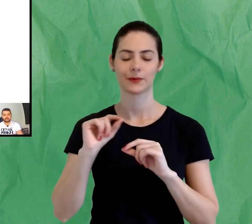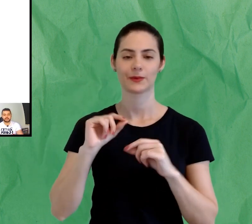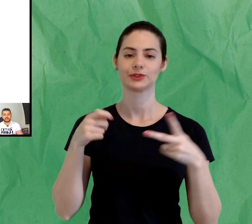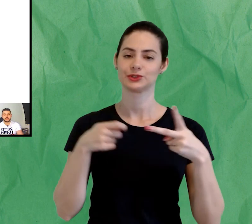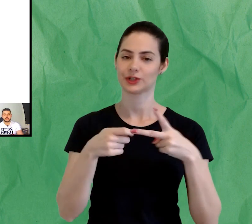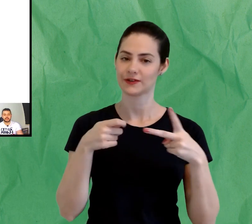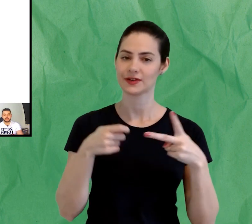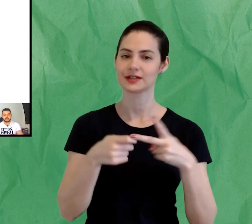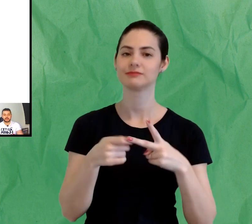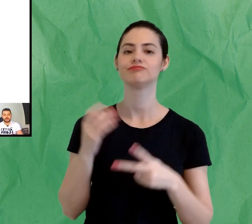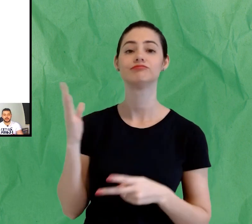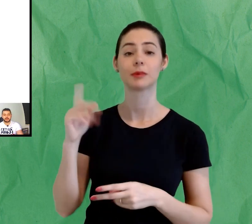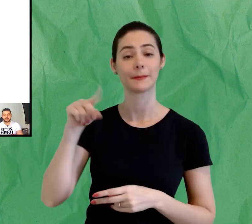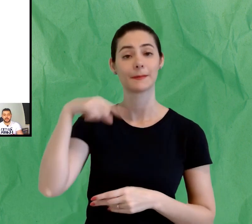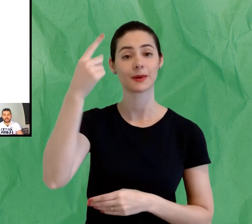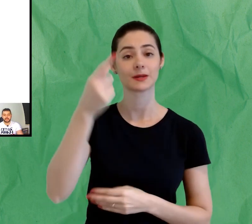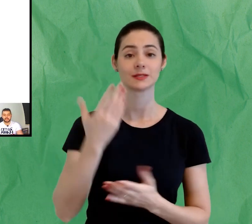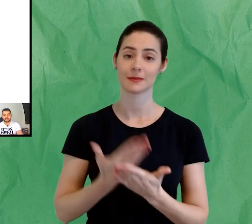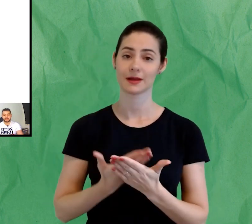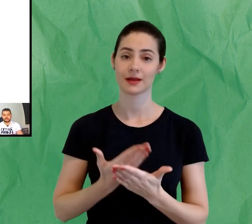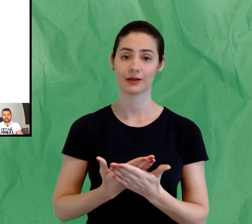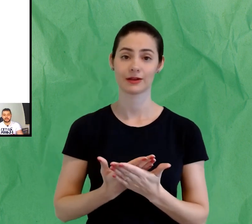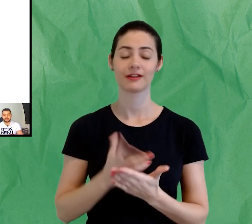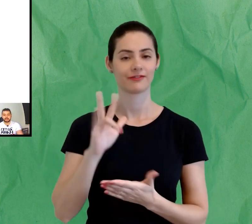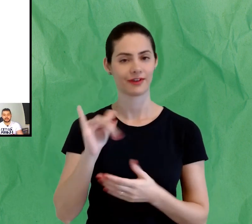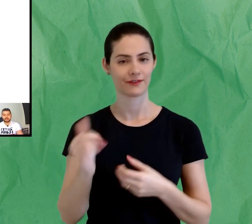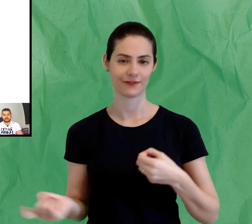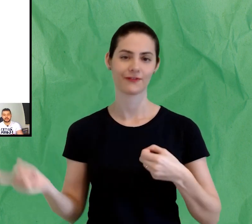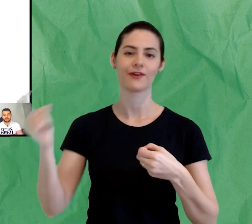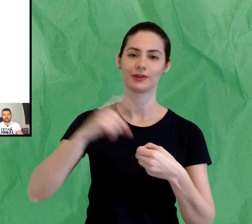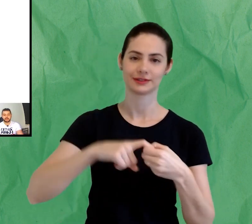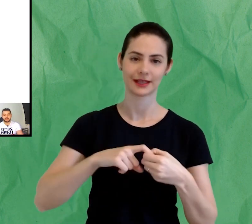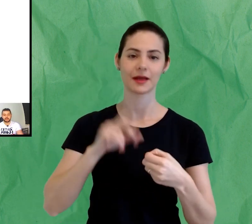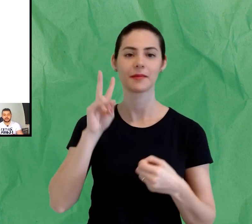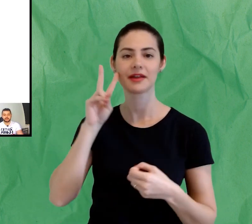JavaScript, e na próxima aula a gente vai voltar aqui para poder